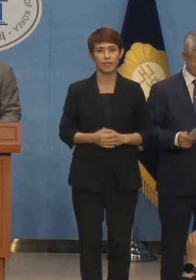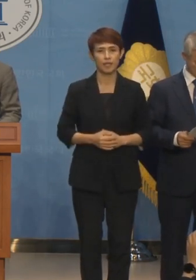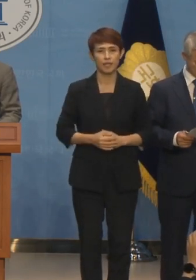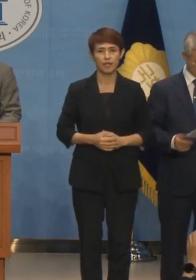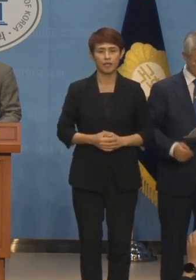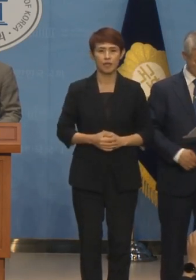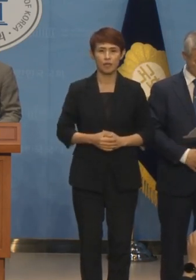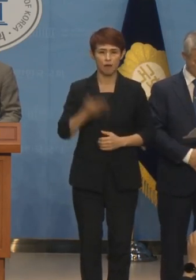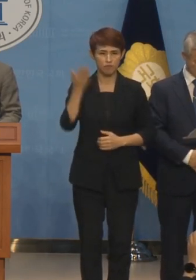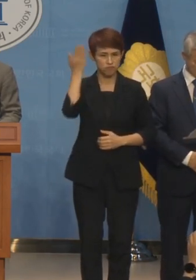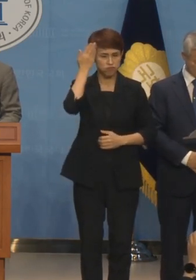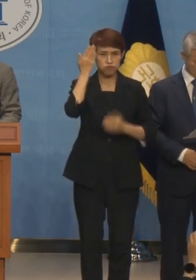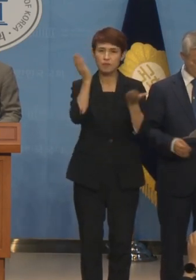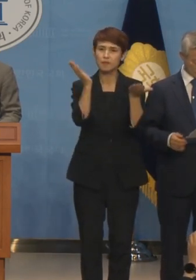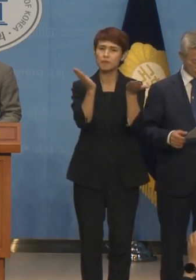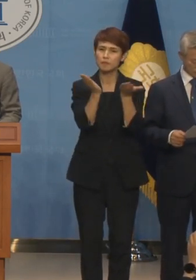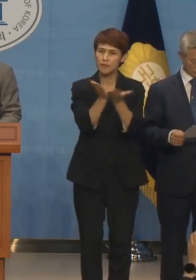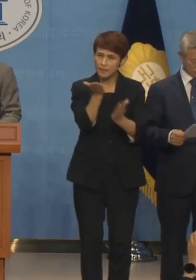너무나도